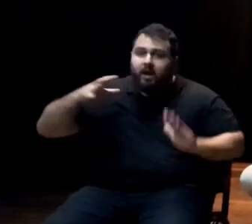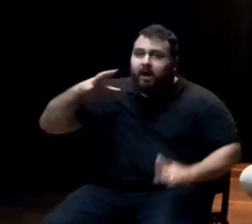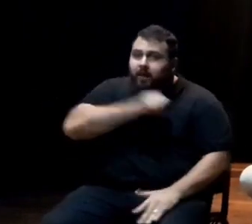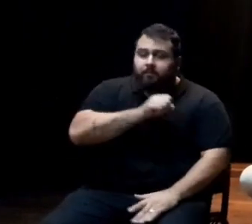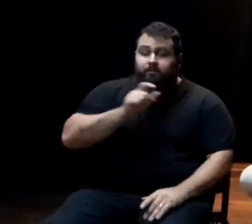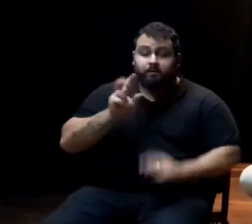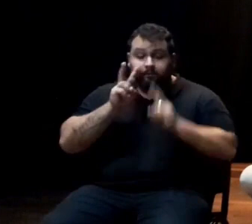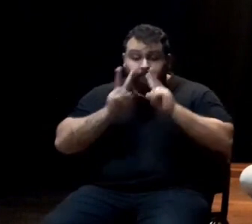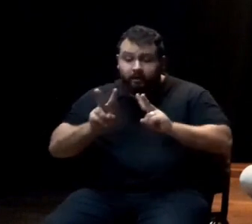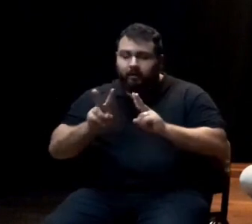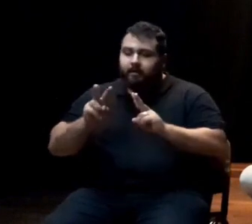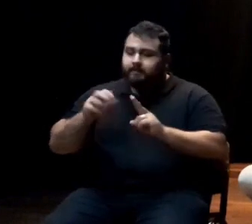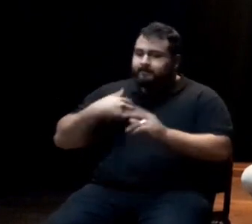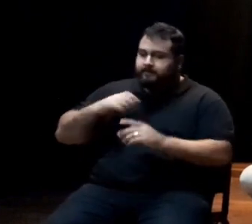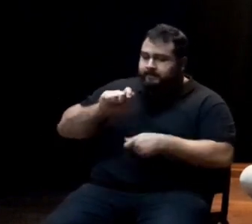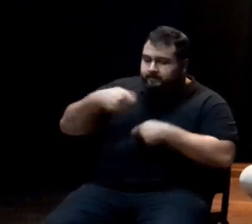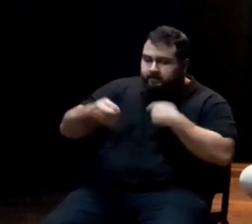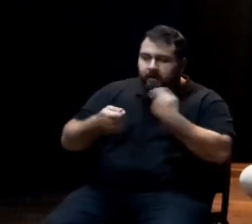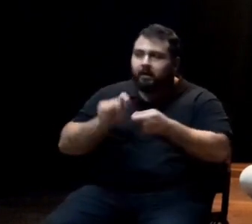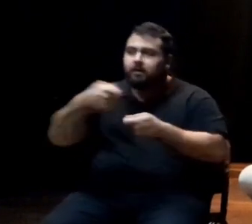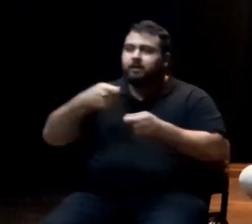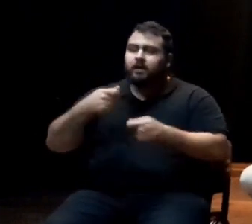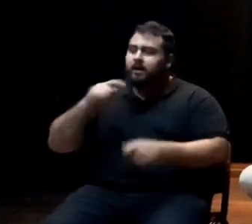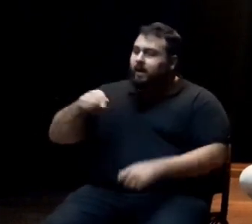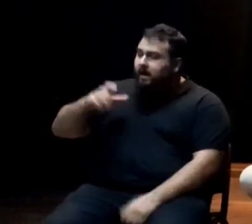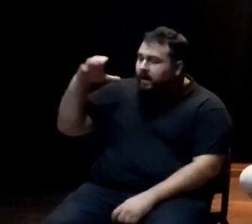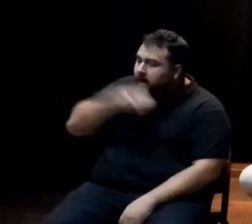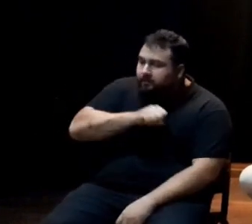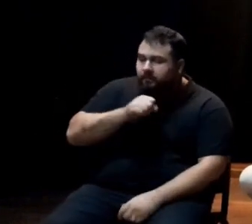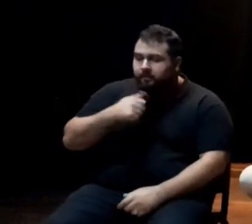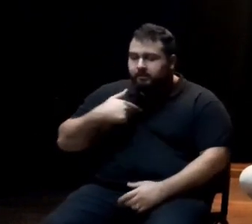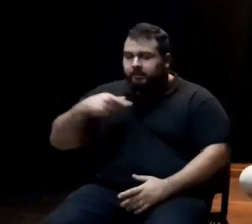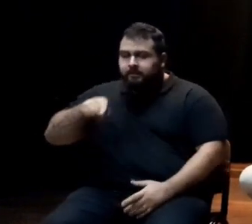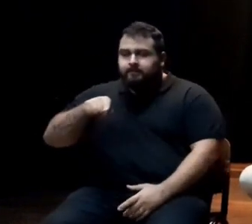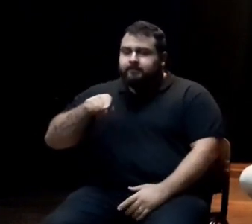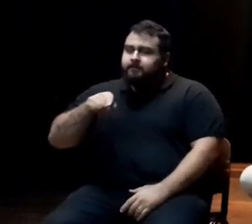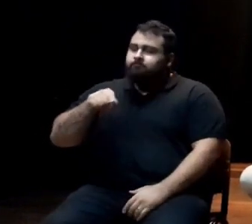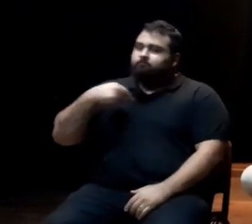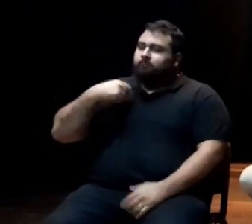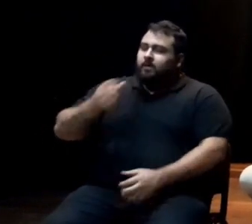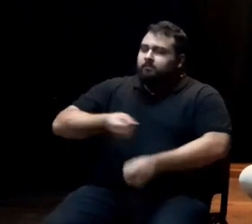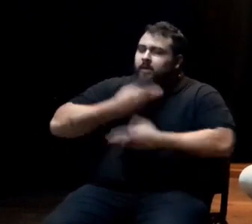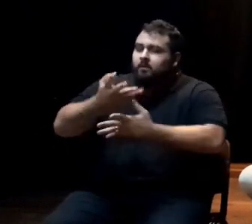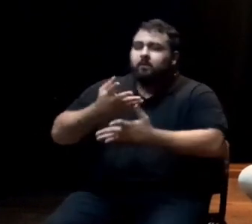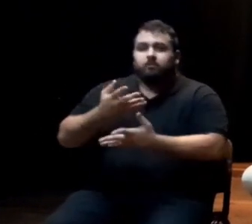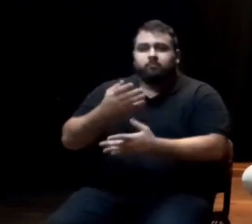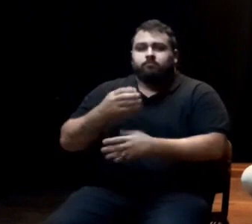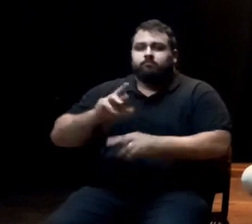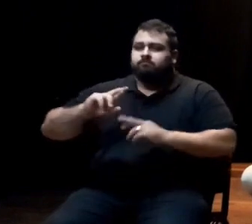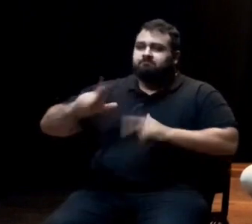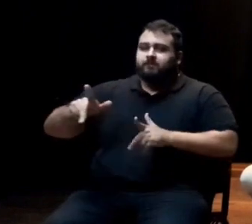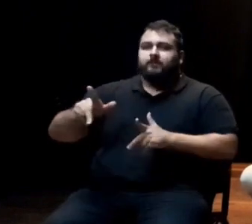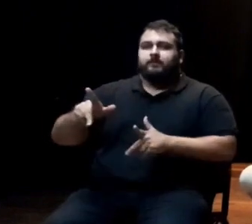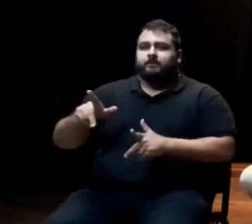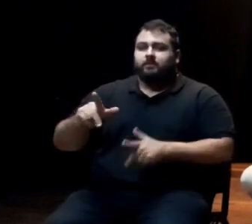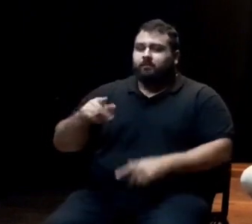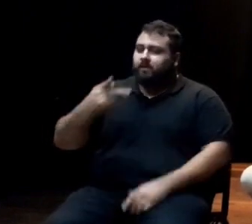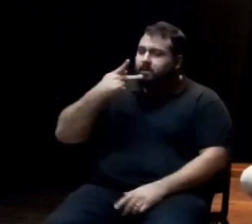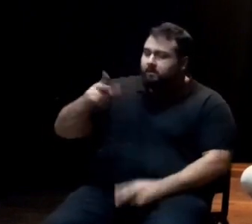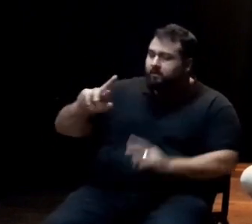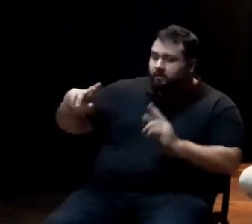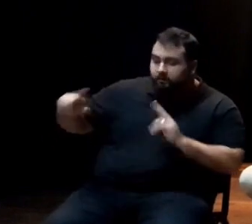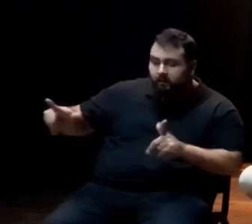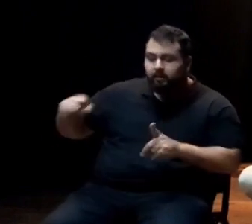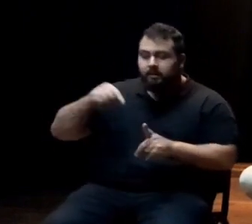saindo dali numa velocidade, numa precisão expressiva, enfim. É impressionante. Eu queria que você falasse um pouco dessa diferença,